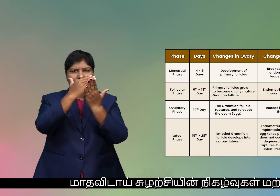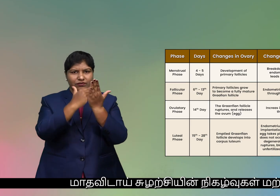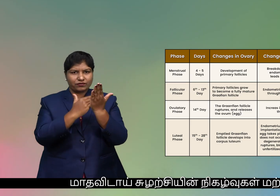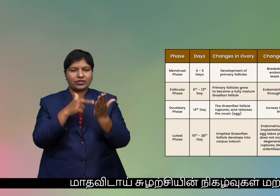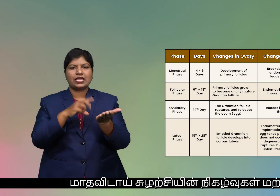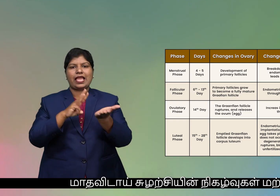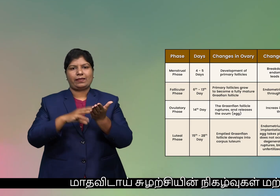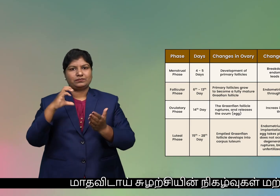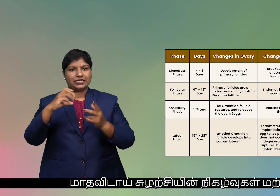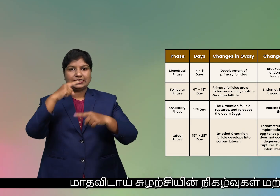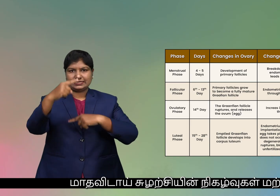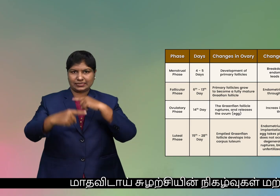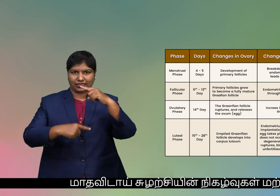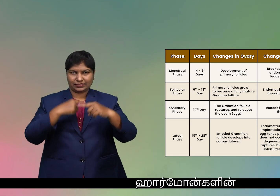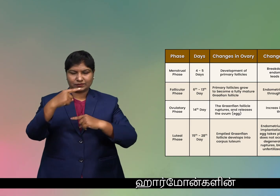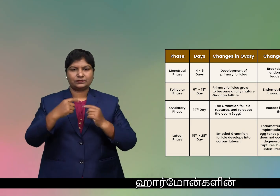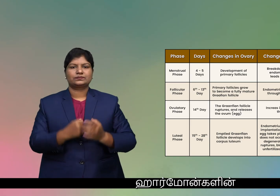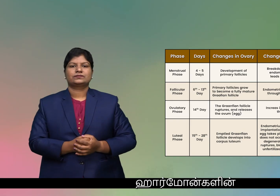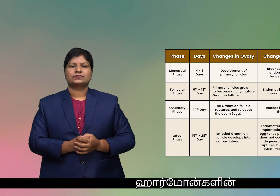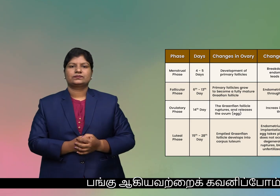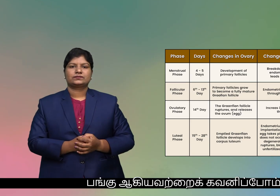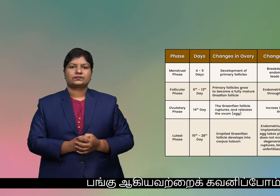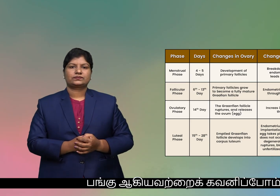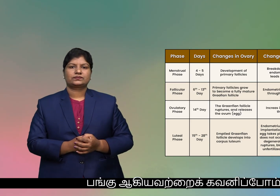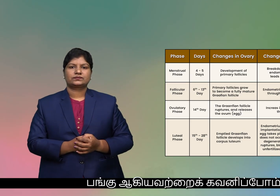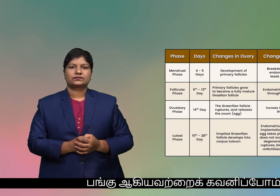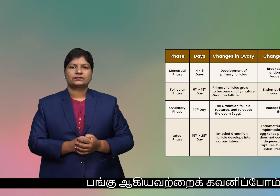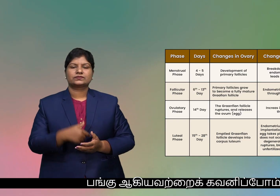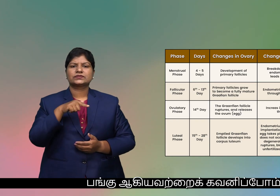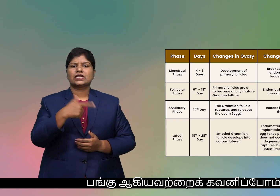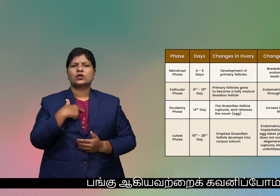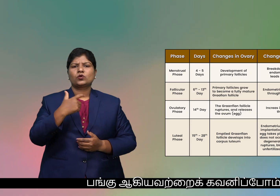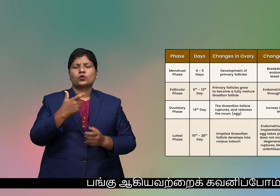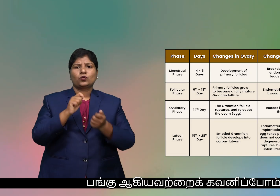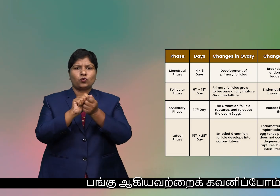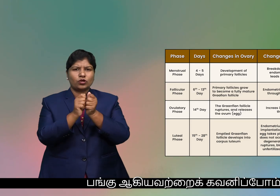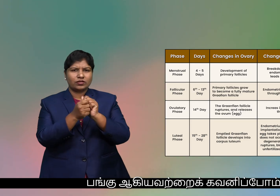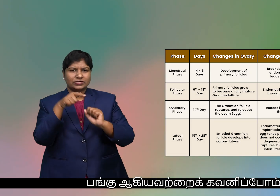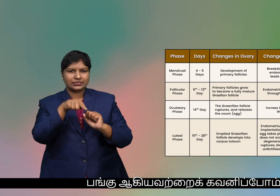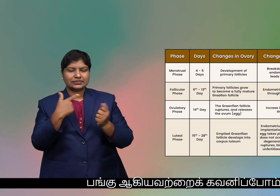மாதவிடாய் சுழற்சியின் நிகழ்வுகள் மற்றும் ஹார்மோன்களின் பங்கு ஆகியவற்றை கவனிப்போம்.